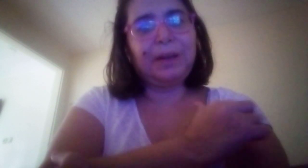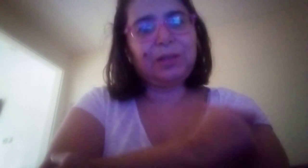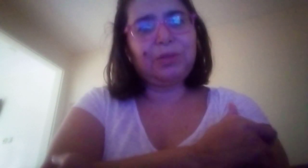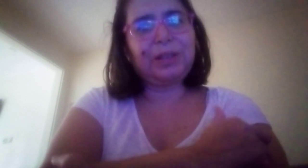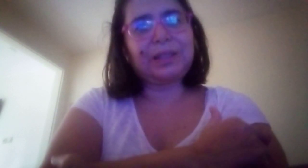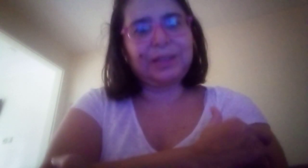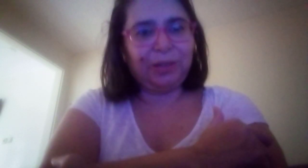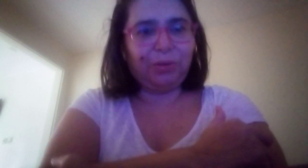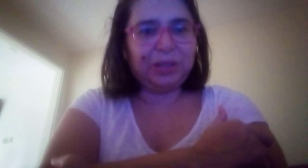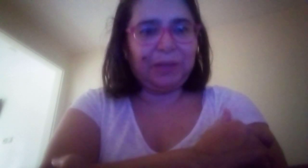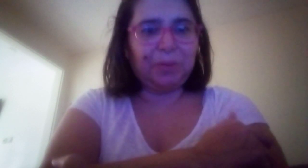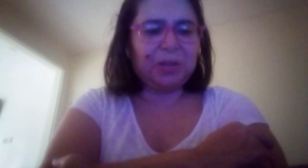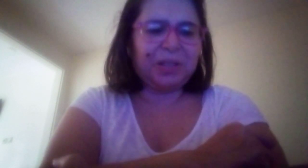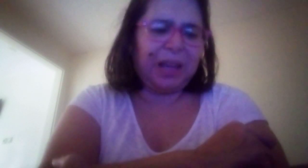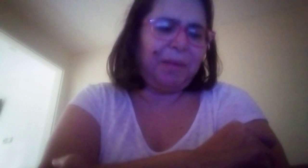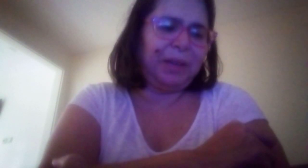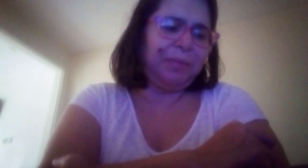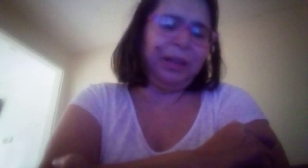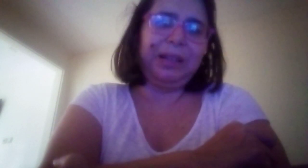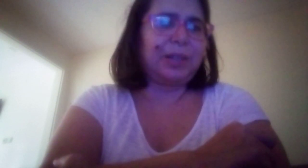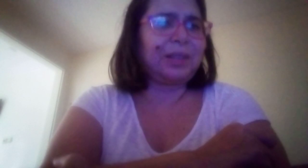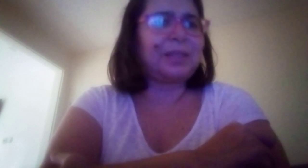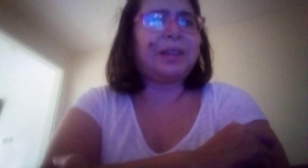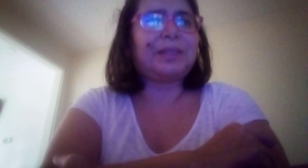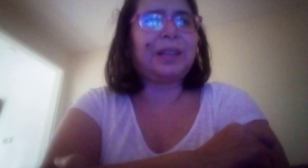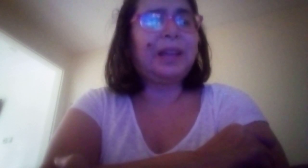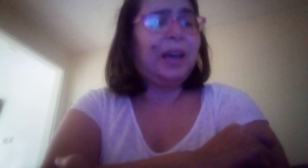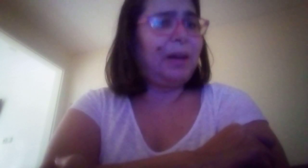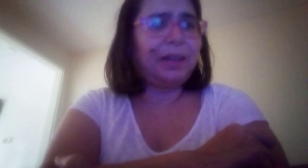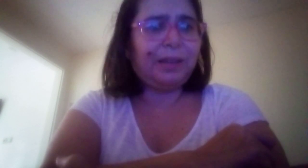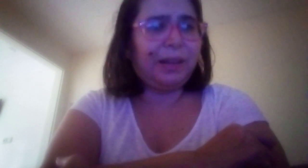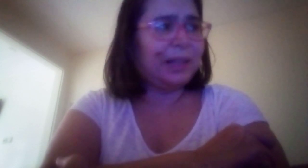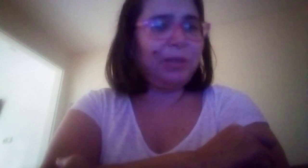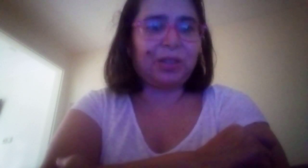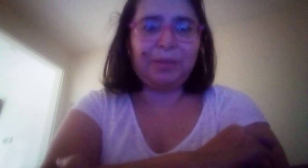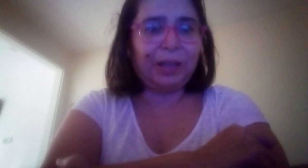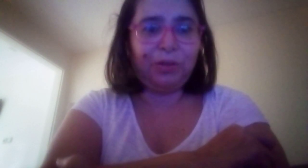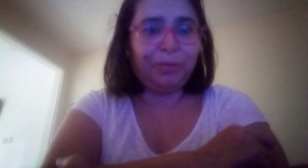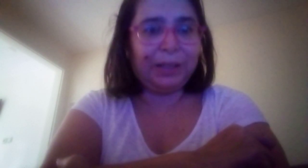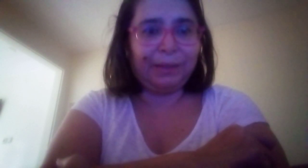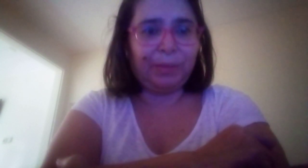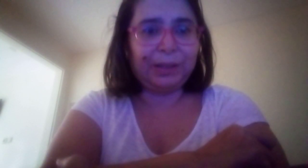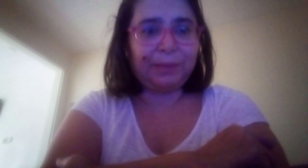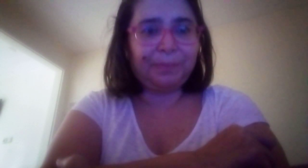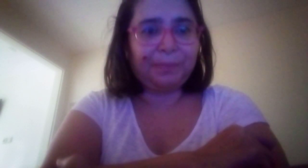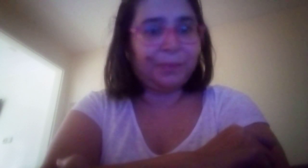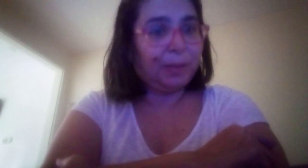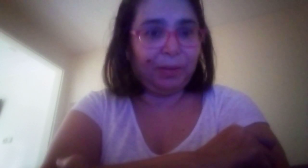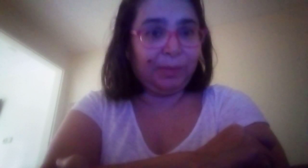soracaksınız dedikoduyu sevmiyor musunuz sevmem yani bana ne başkasının hayatında Ben kendi hayatımı yaşarım kendi yoluma devam ederim Bilmem